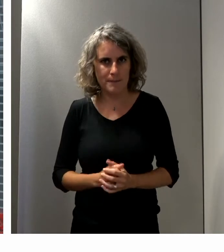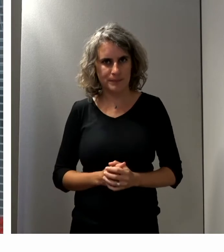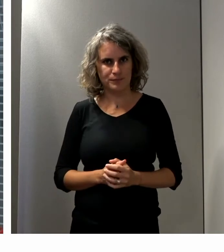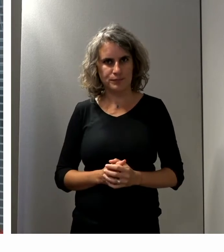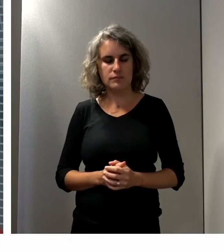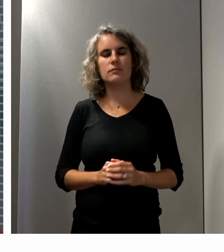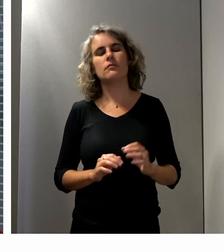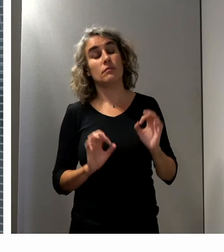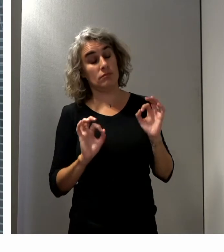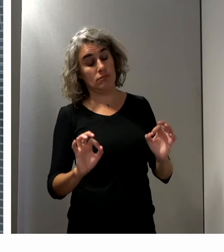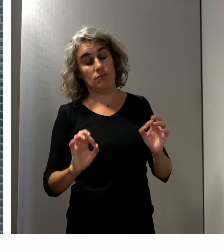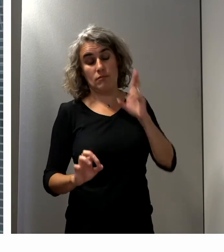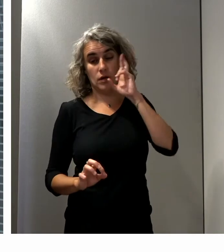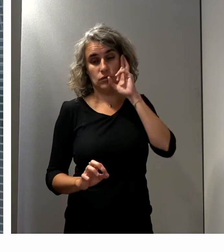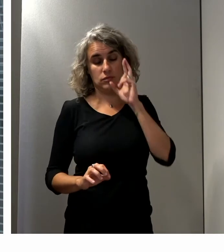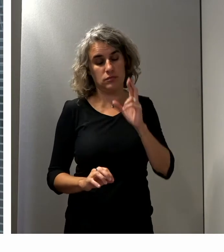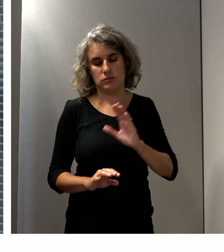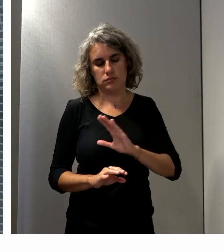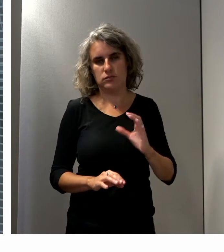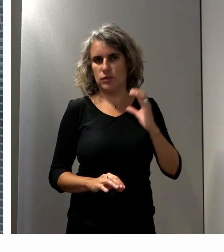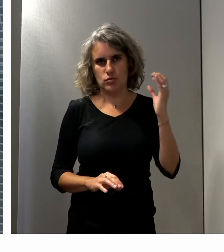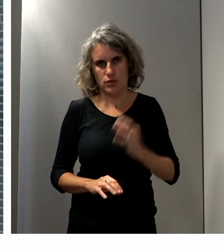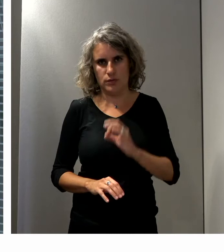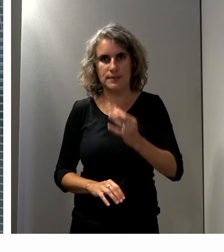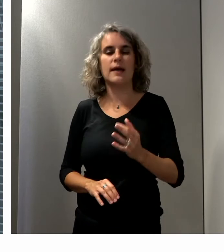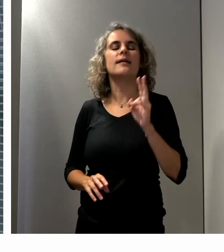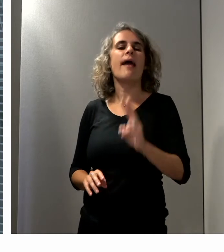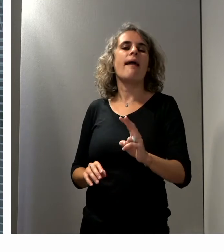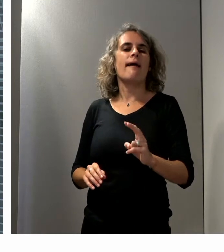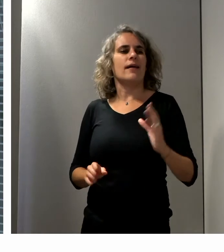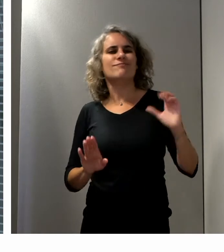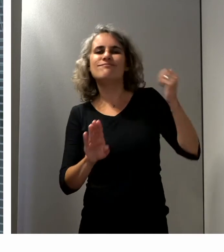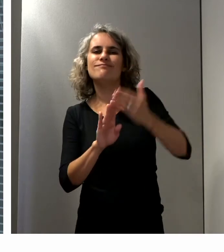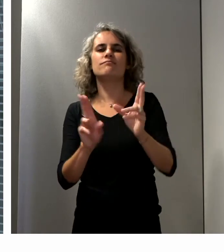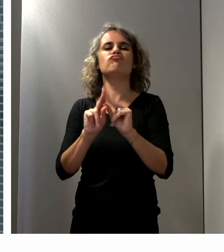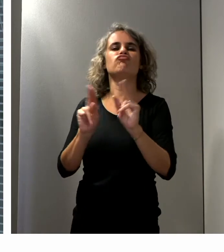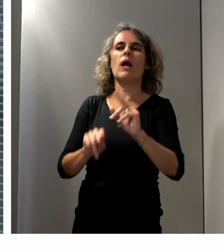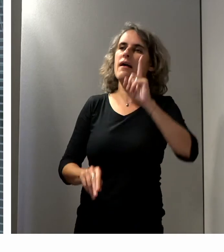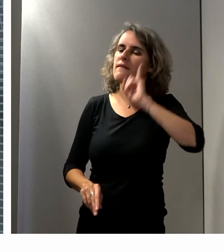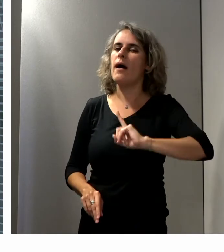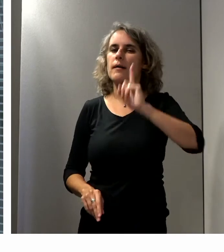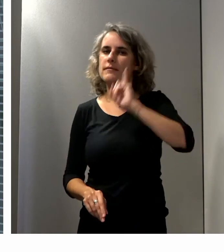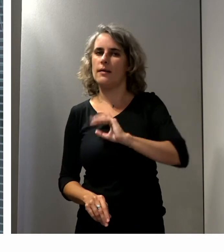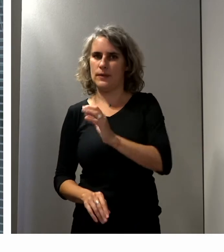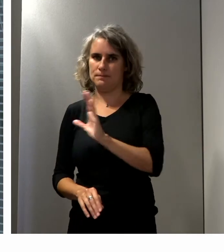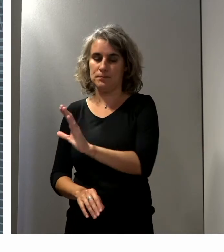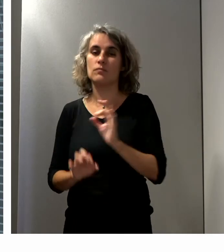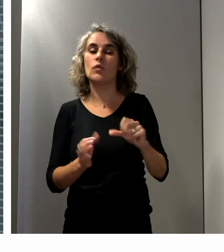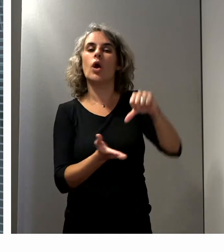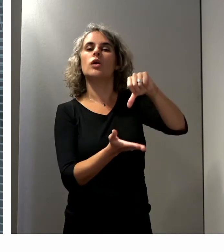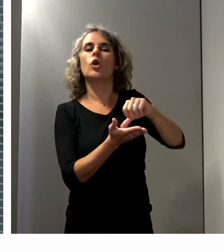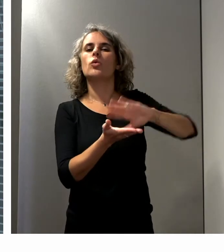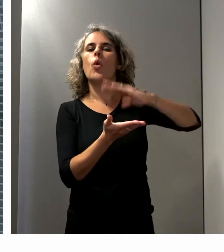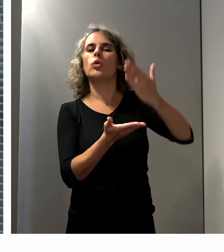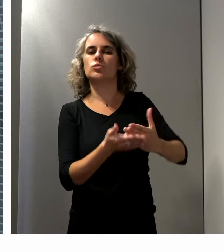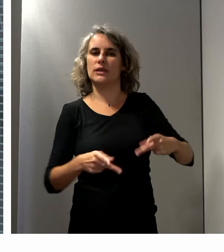complètement raison. C'est tous ces dispositifs. Hein, on parle beaucoup du côté des femmes, des jeunes filles, mais par exemple les centres, ressources à la vie intime